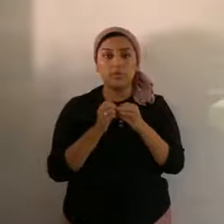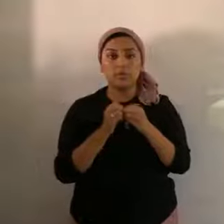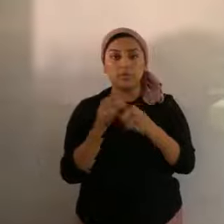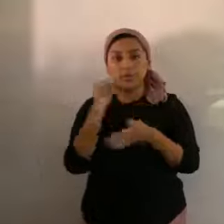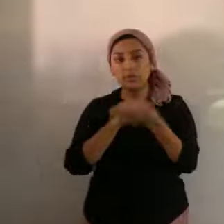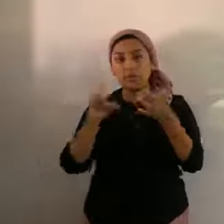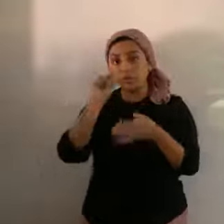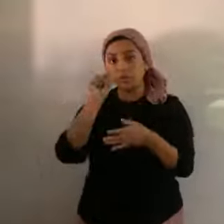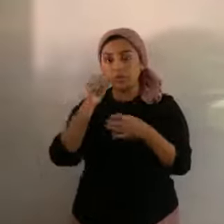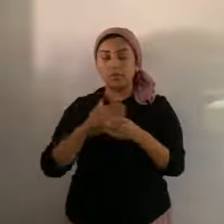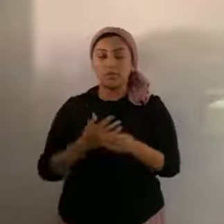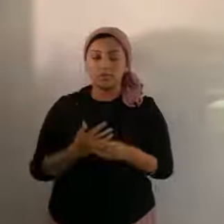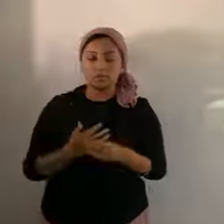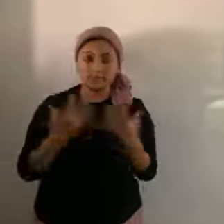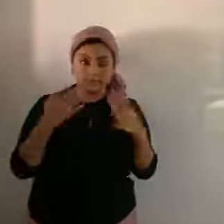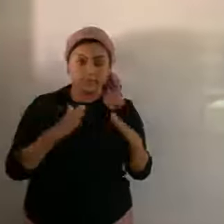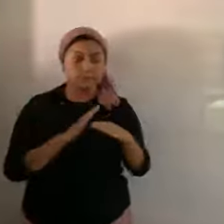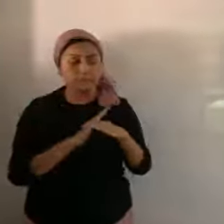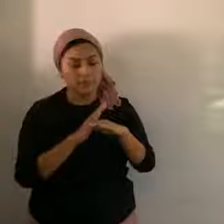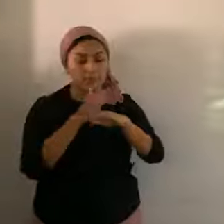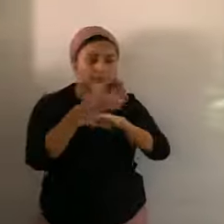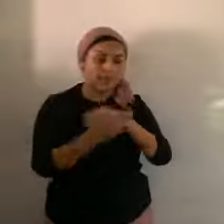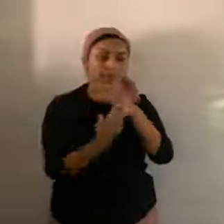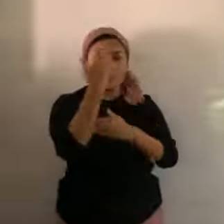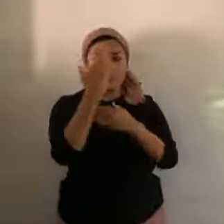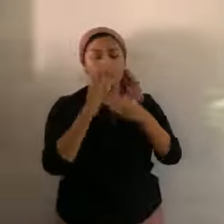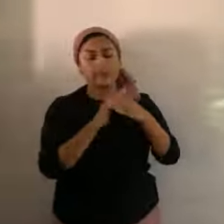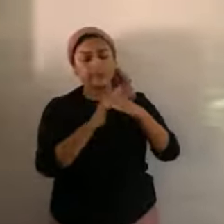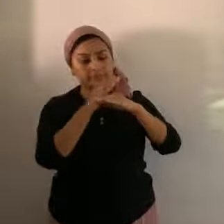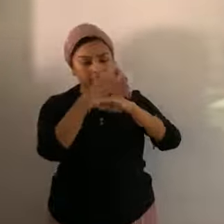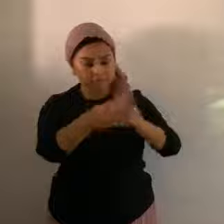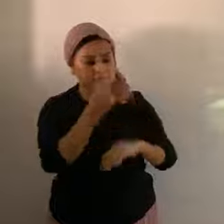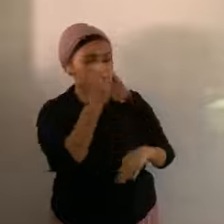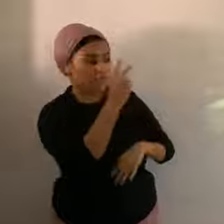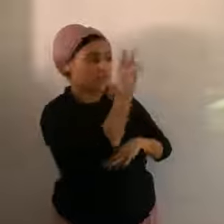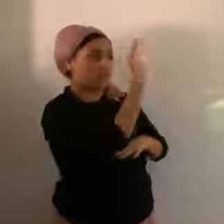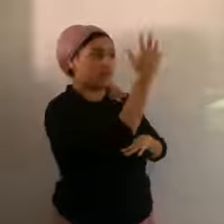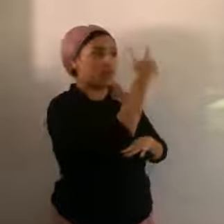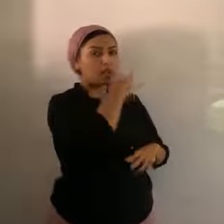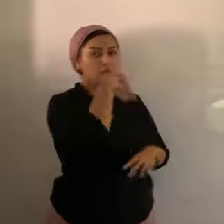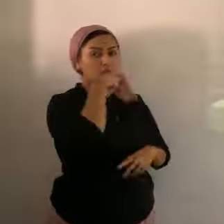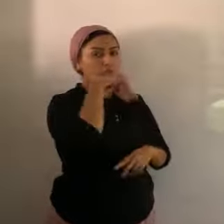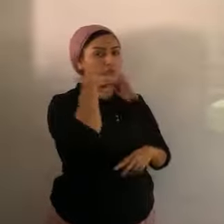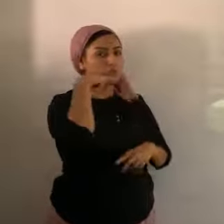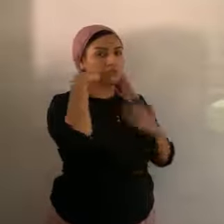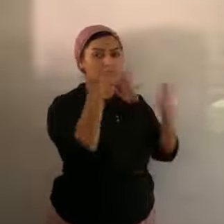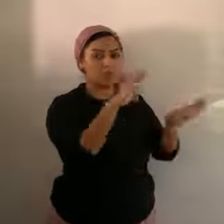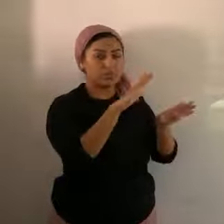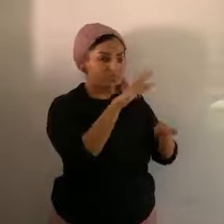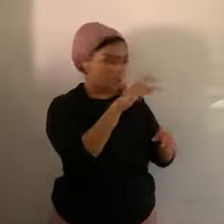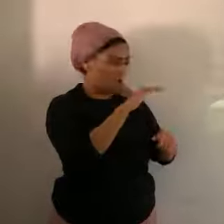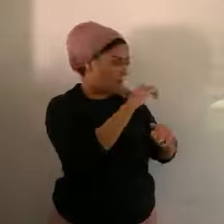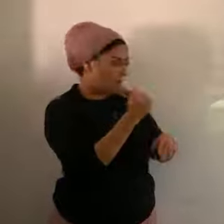verso 20. Y pasando por la mañana, vieron que la higuera se había secado desde las